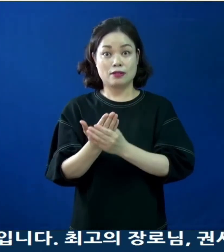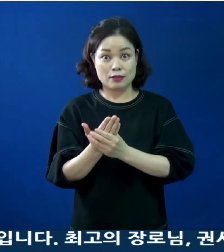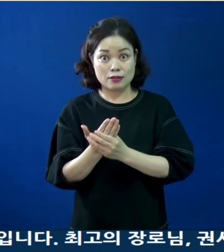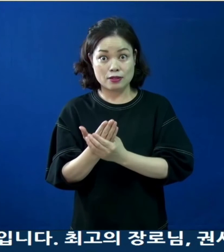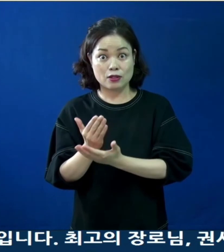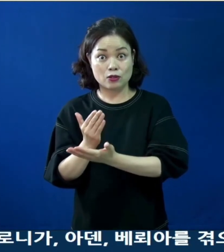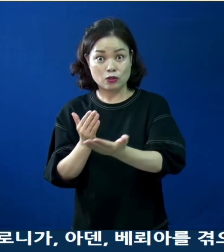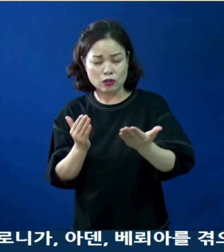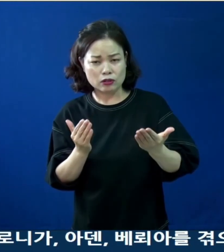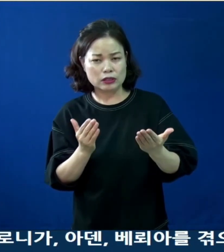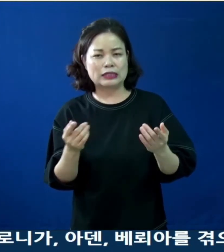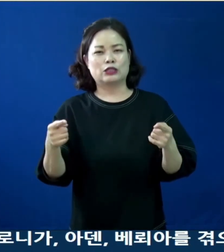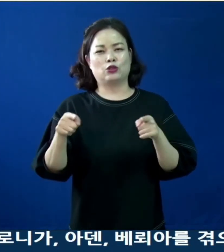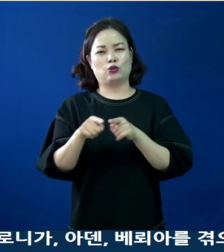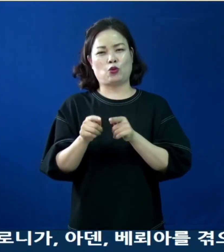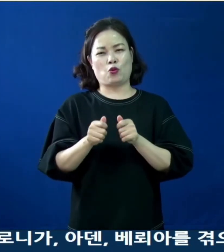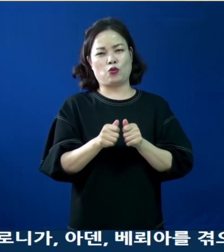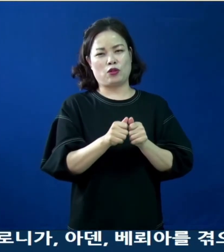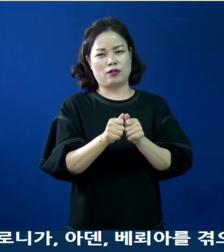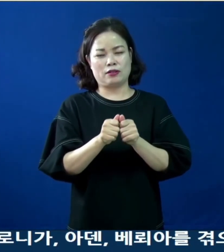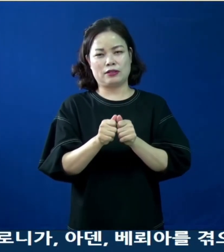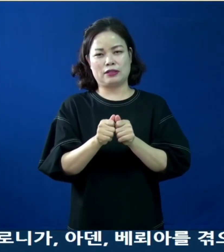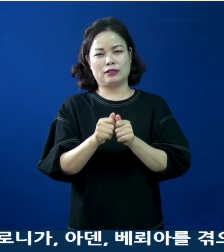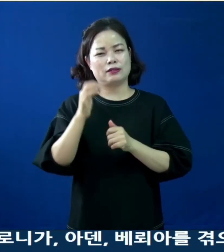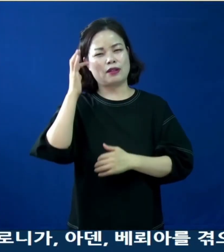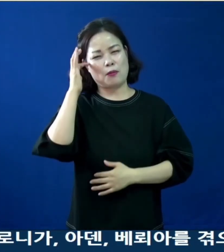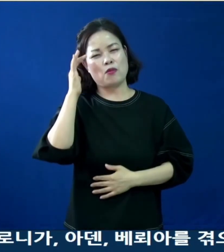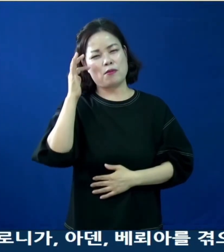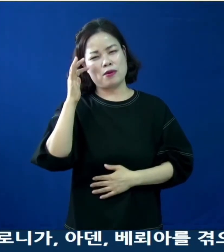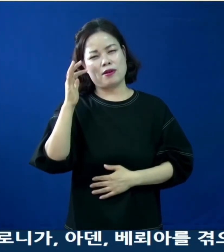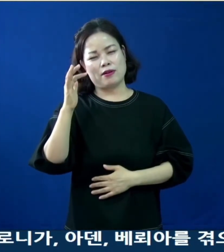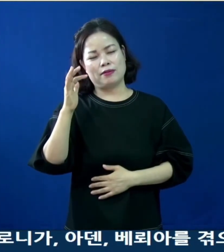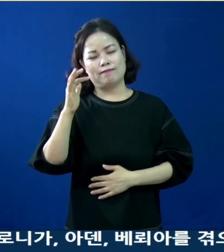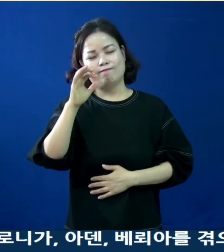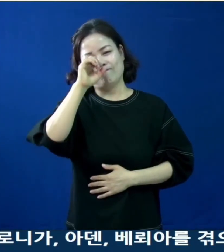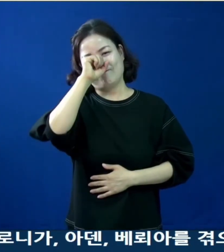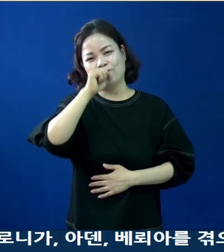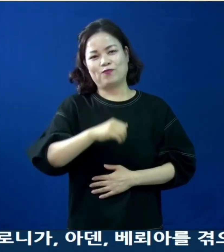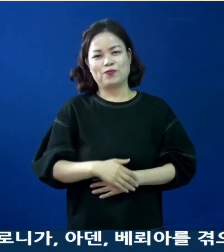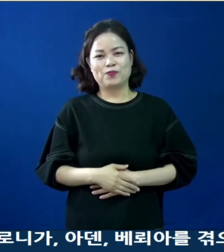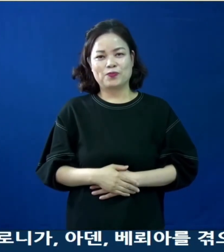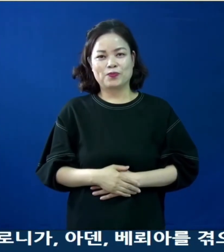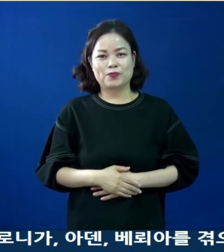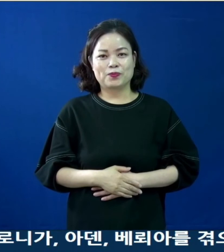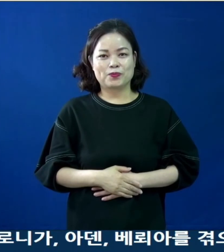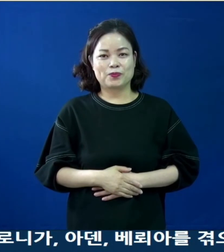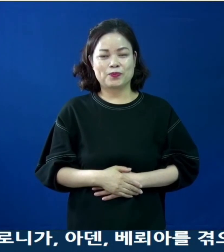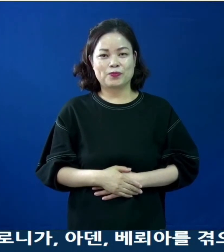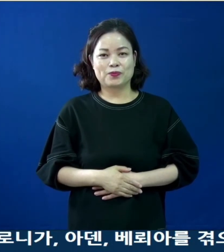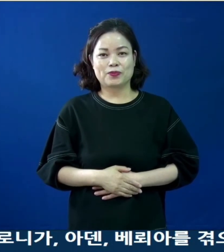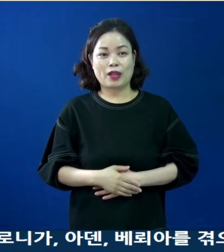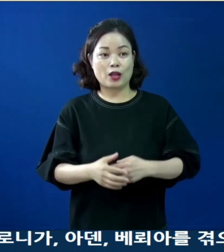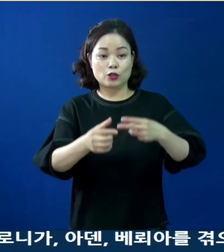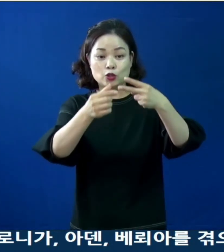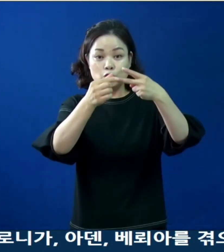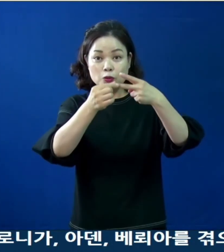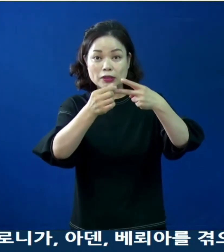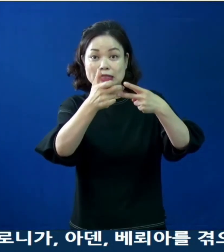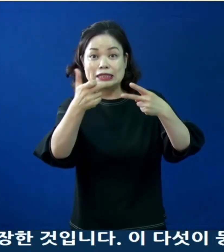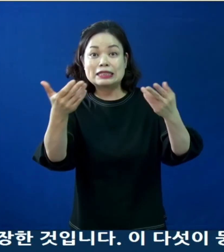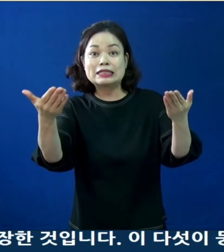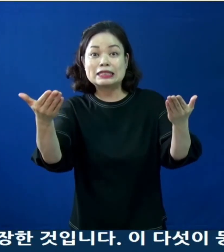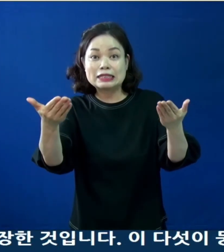여러분 이런 동역을 한번 우리가 사모해 봤으면 합니다. 그 다음에 두 번째 큰